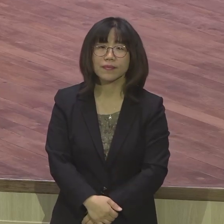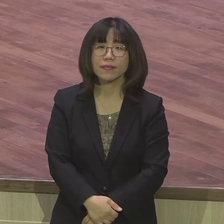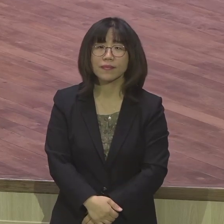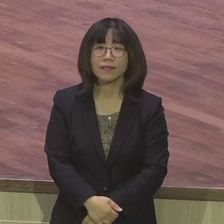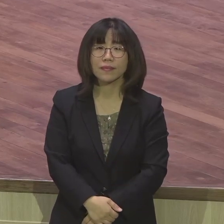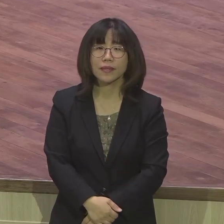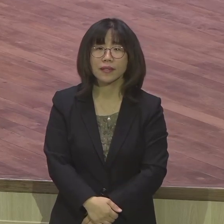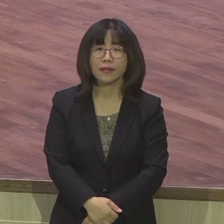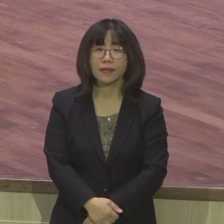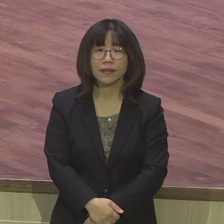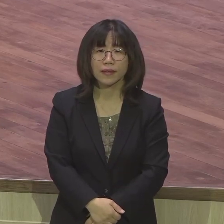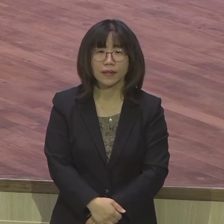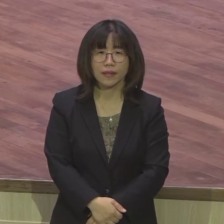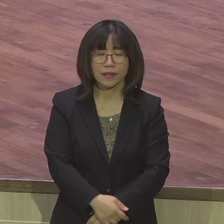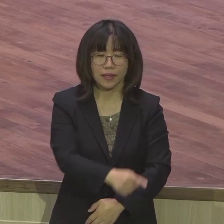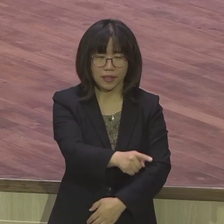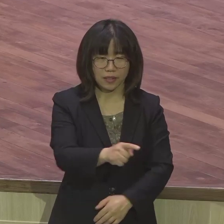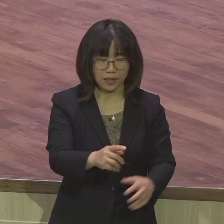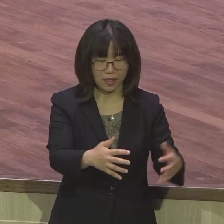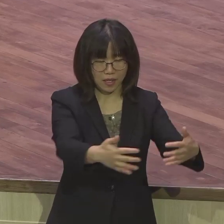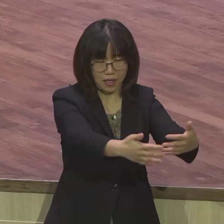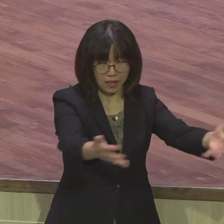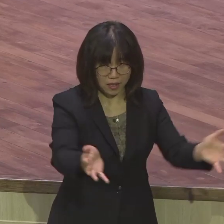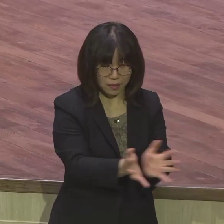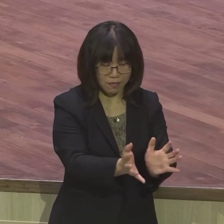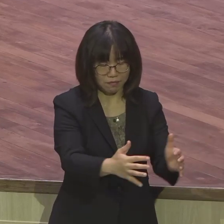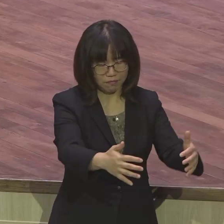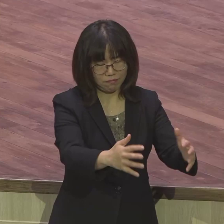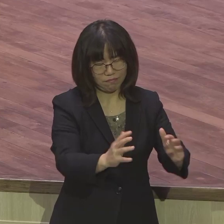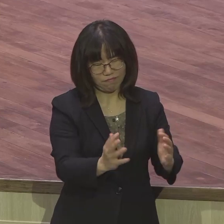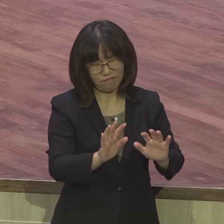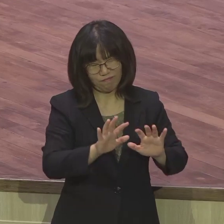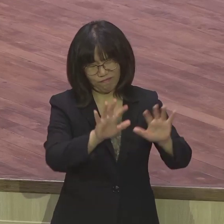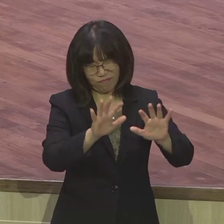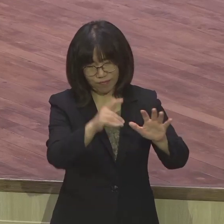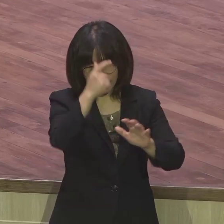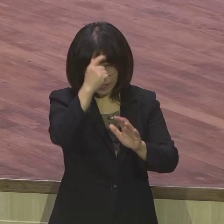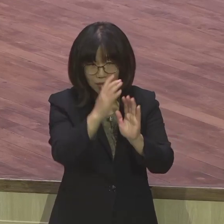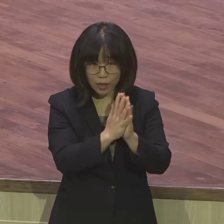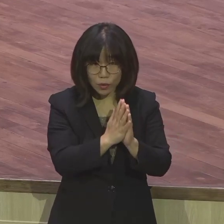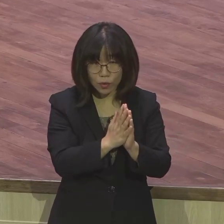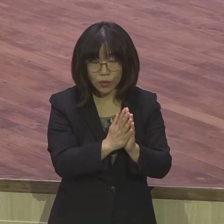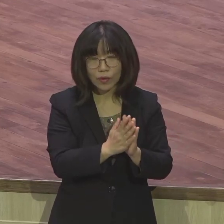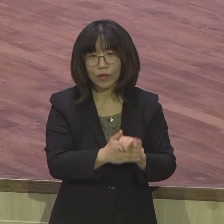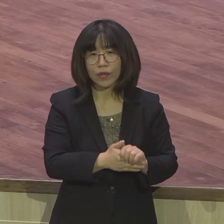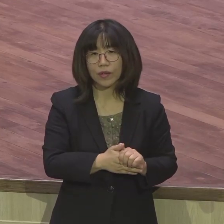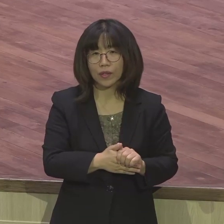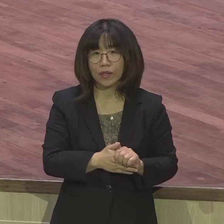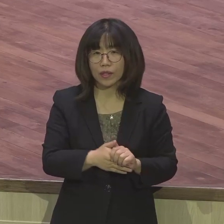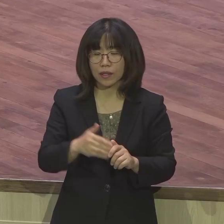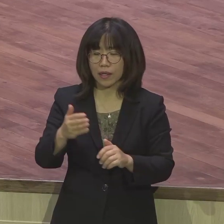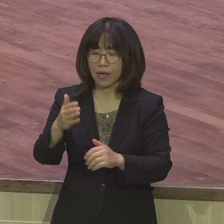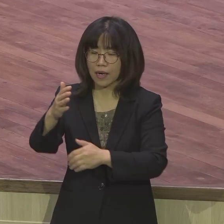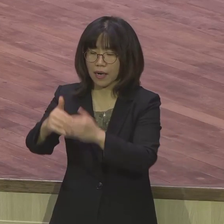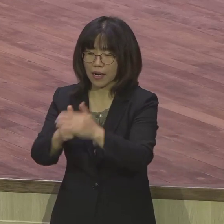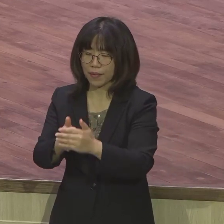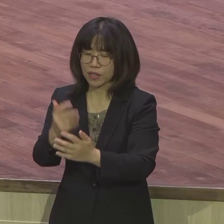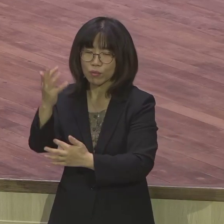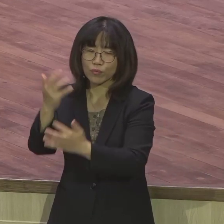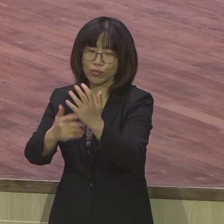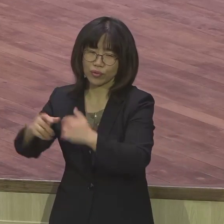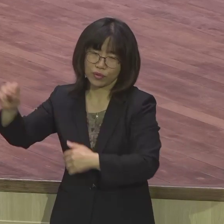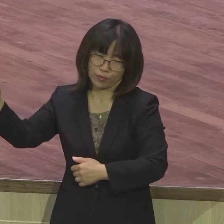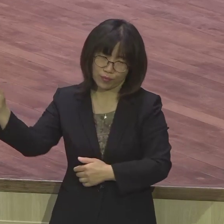그들은 바알이여 아세라 하면서 막 기도하고 있거든요. 그런데 하나님이 흑암을